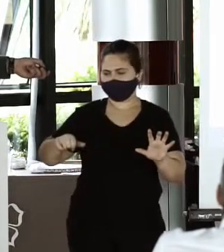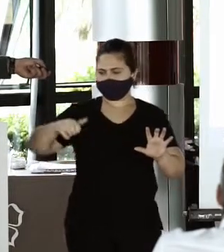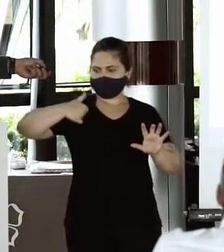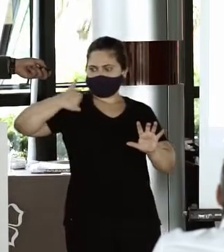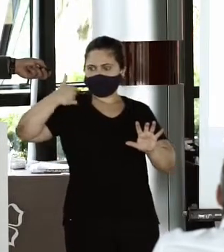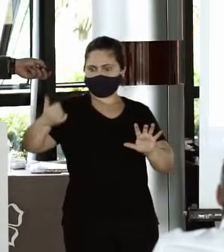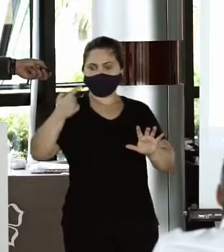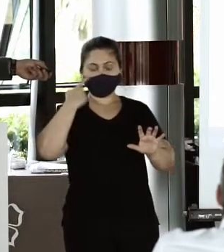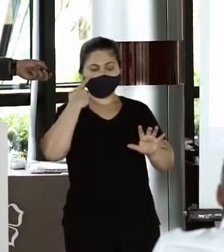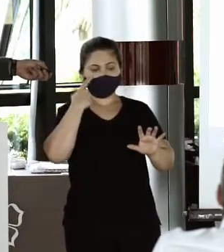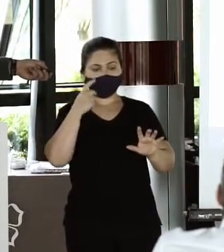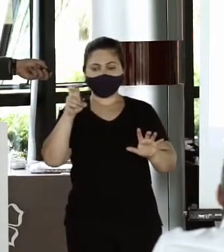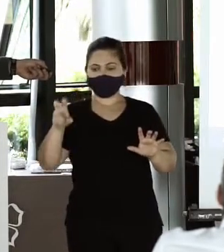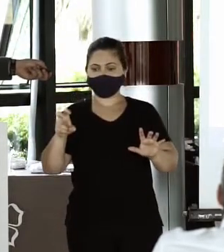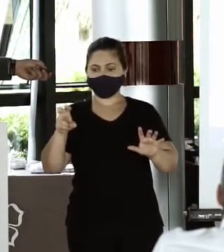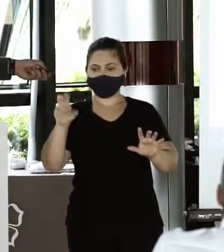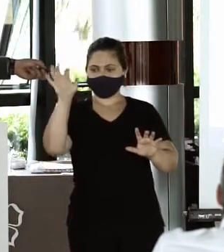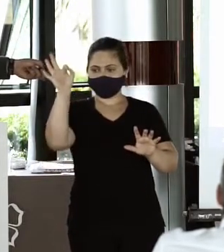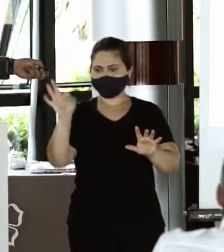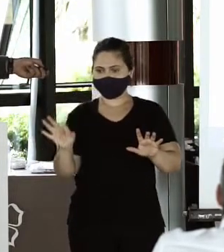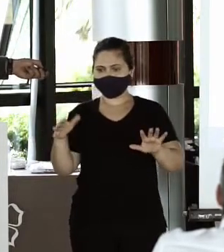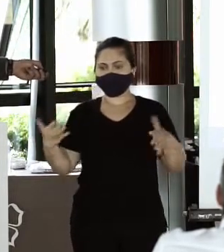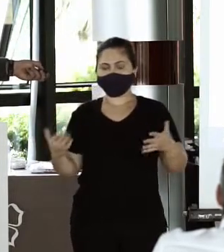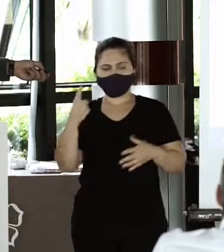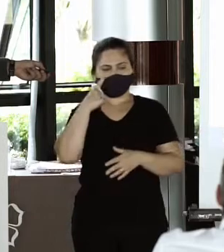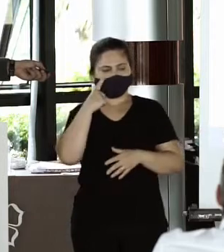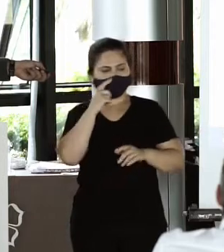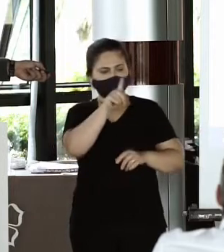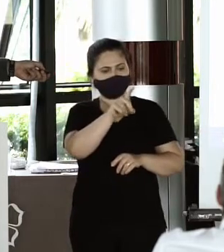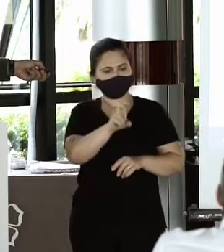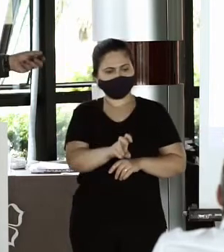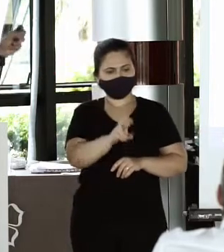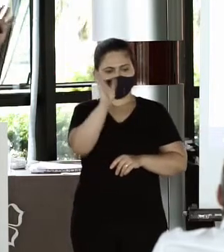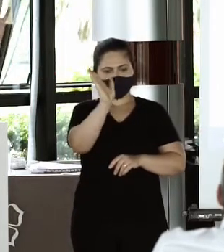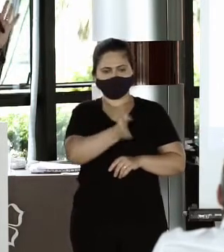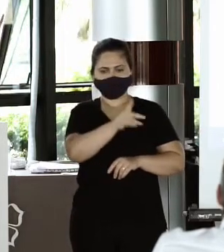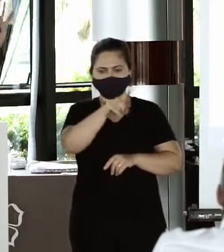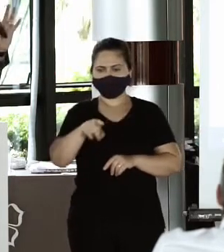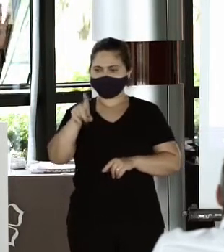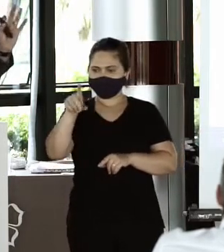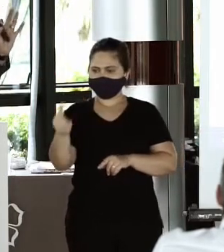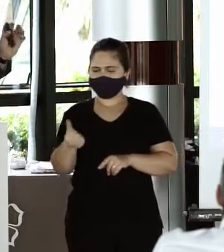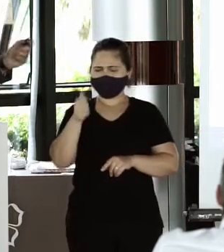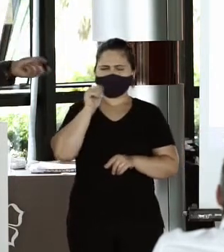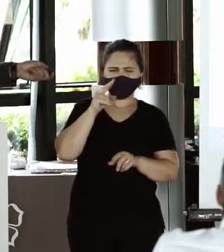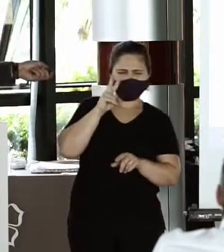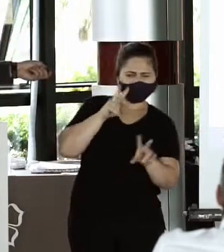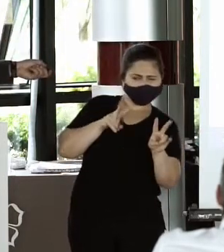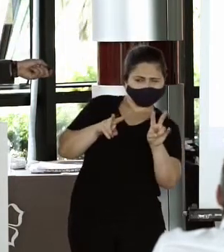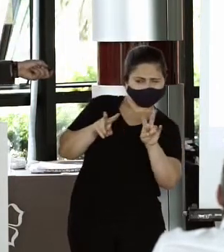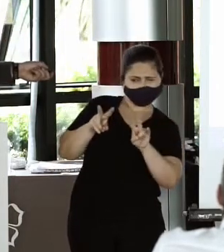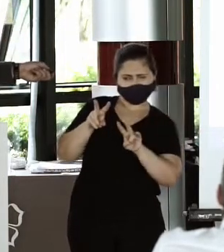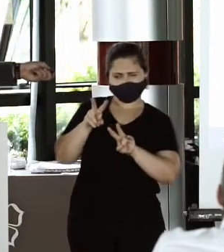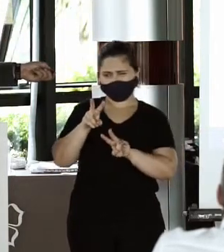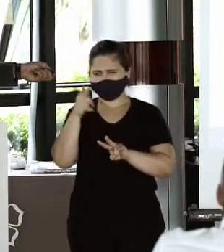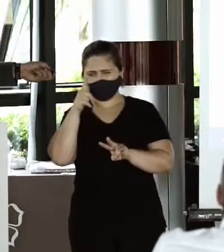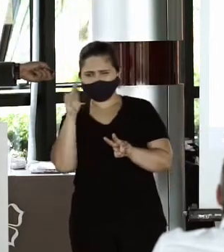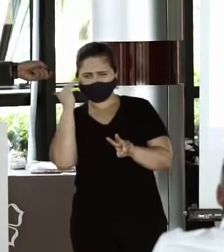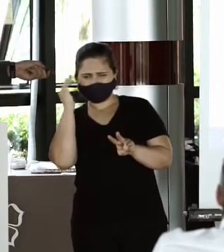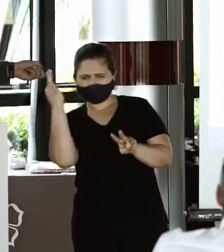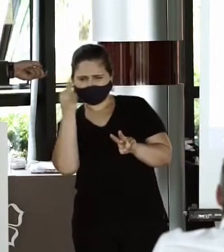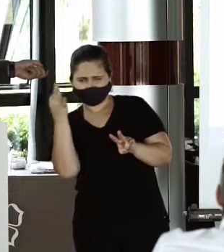Chaplin. Aqui 5x5. Aqui já vai 15x16. Eu ainda não consigo entender o que está ali. 100